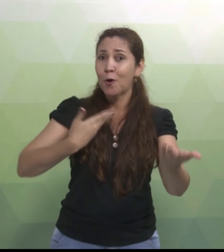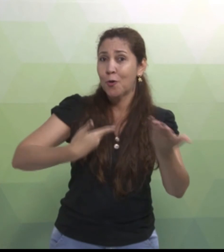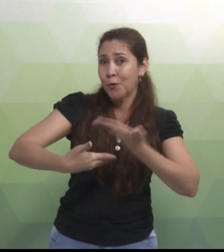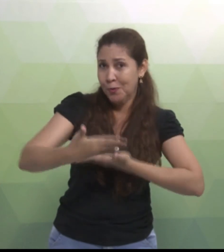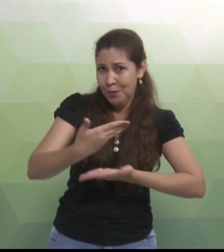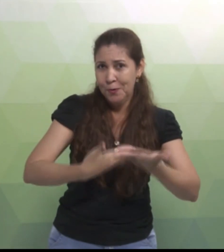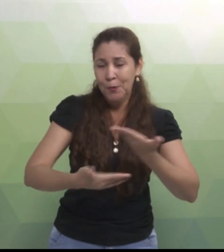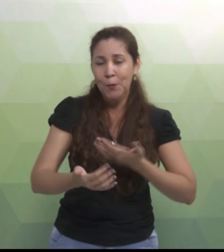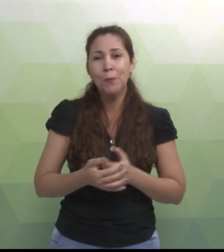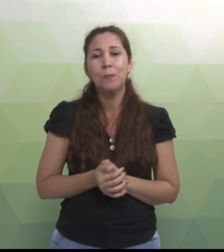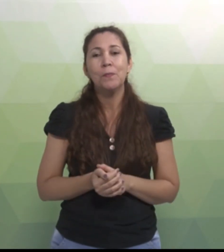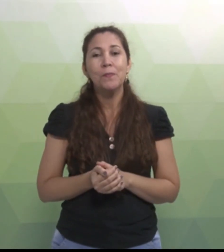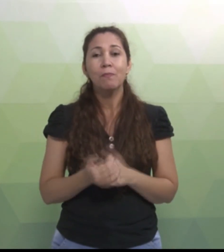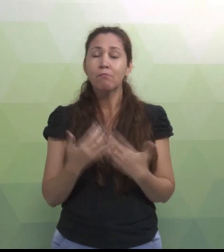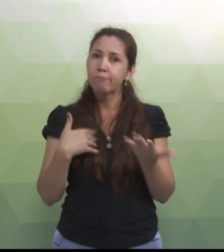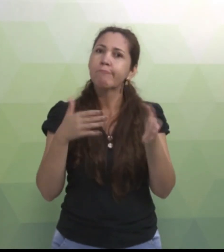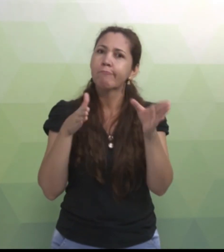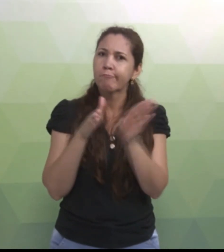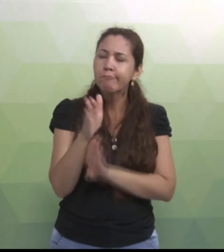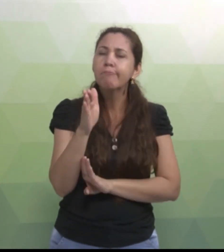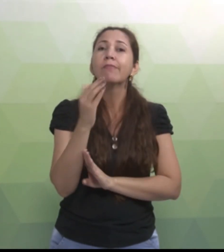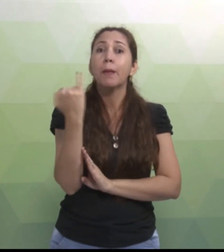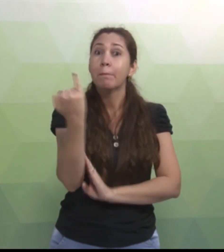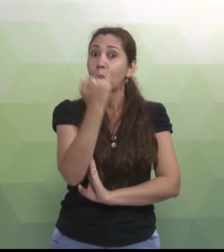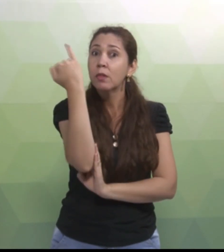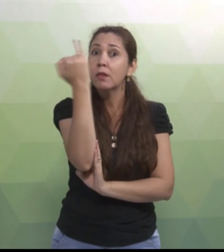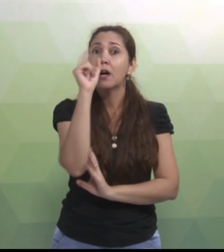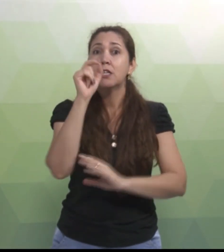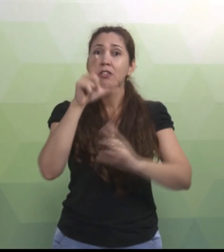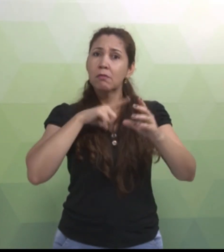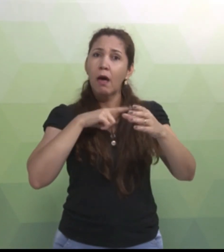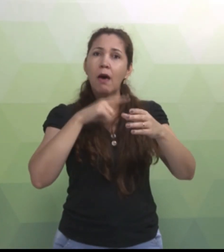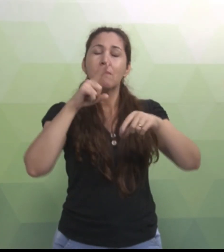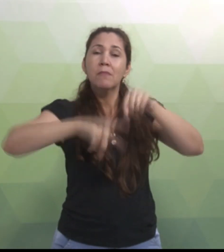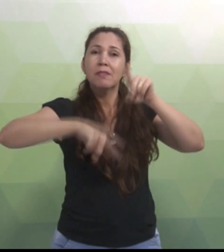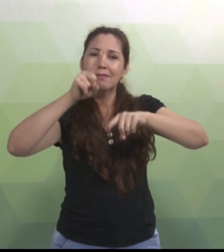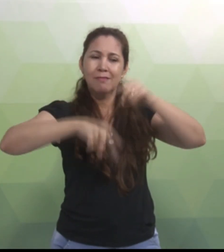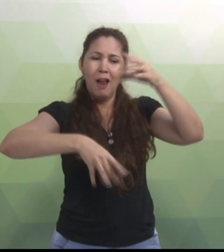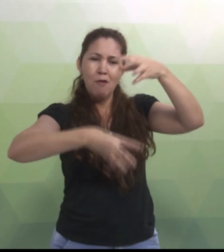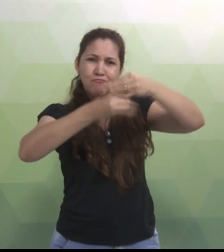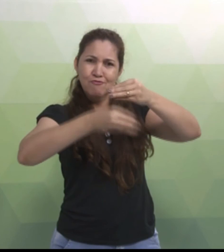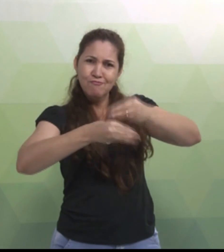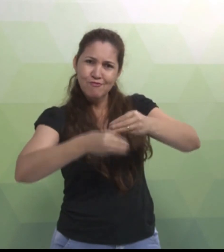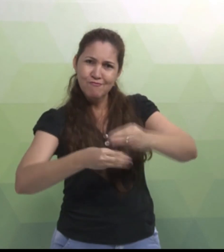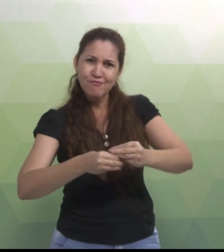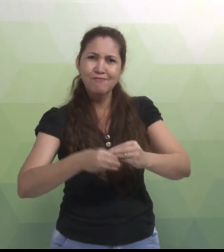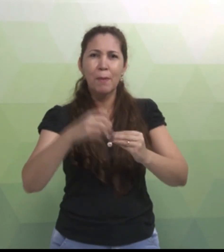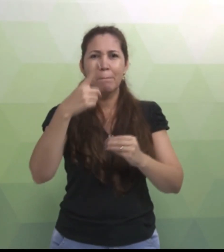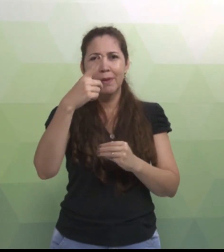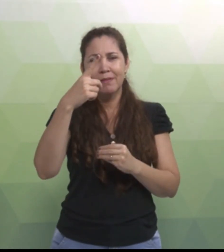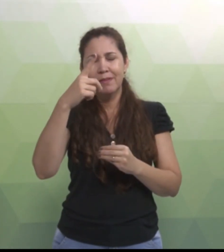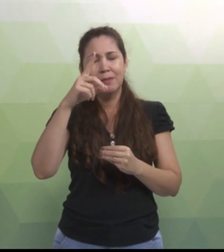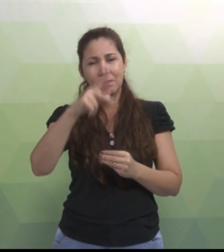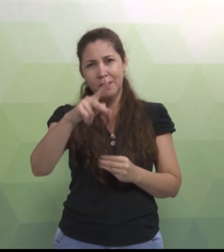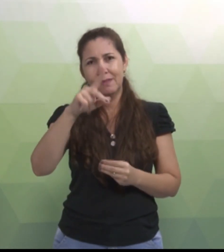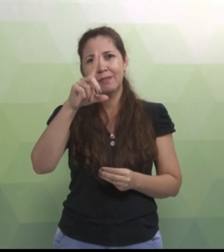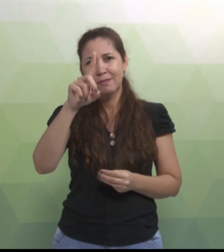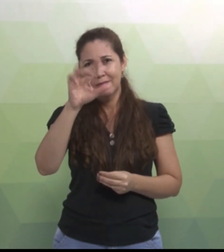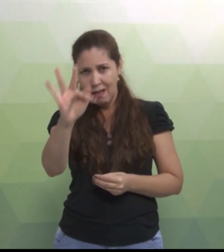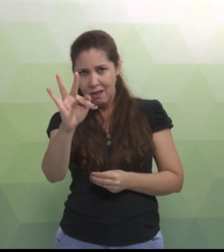com o professor. Vamos interagir. Então, aconselho também que é muito importante que vocês